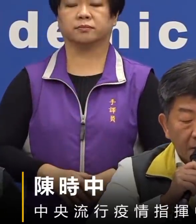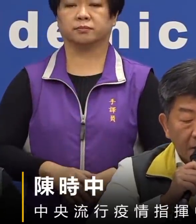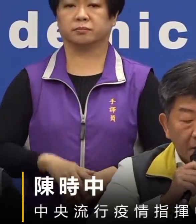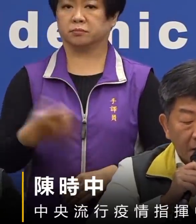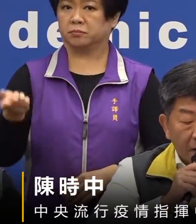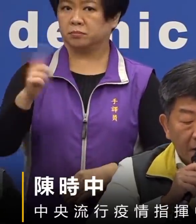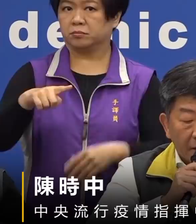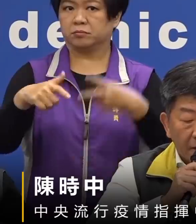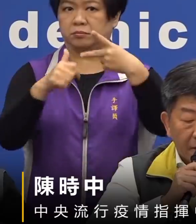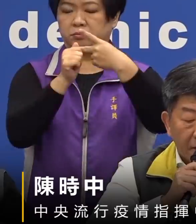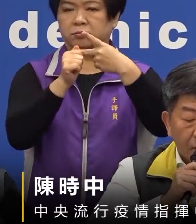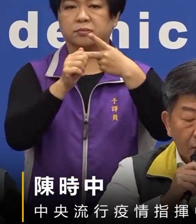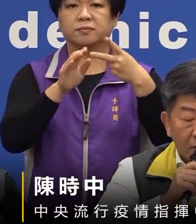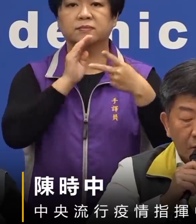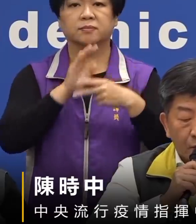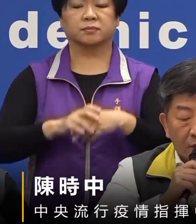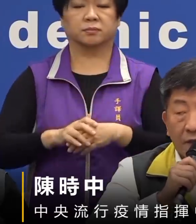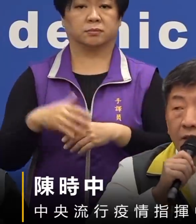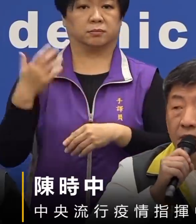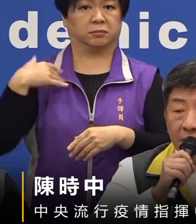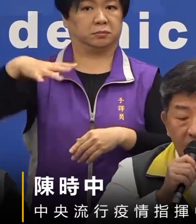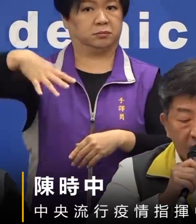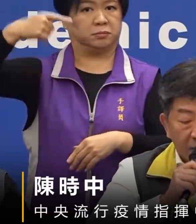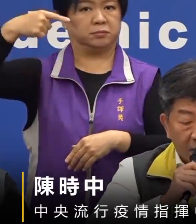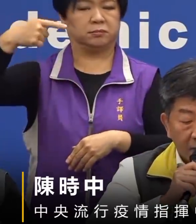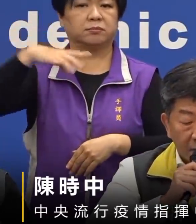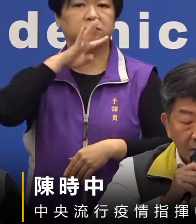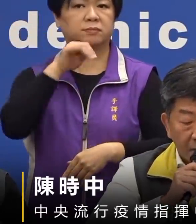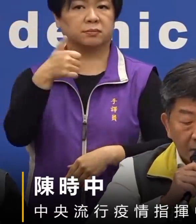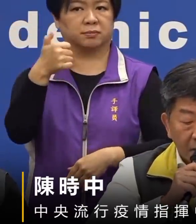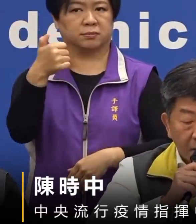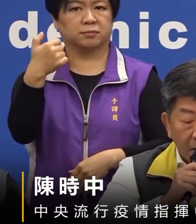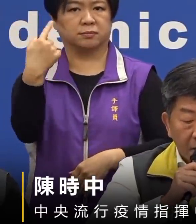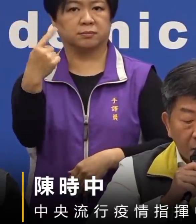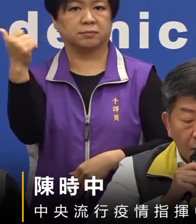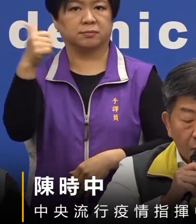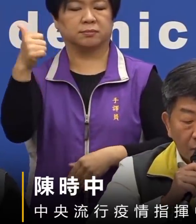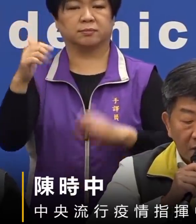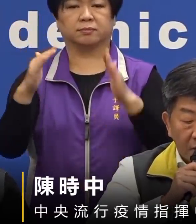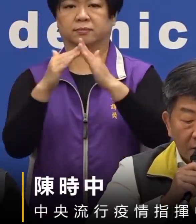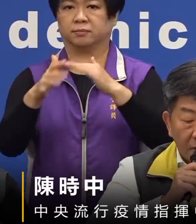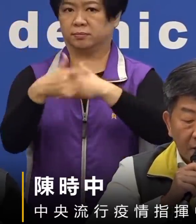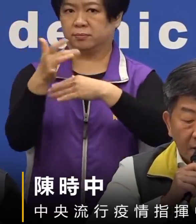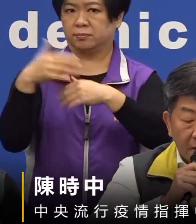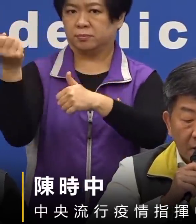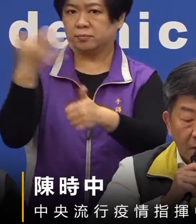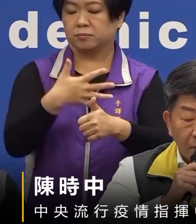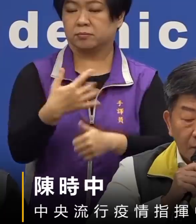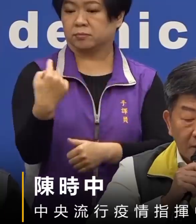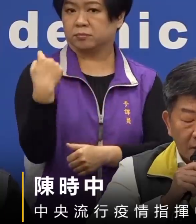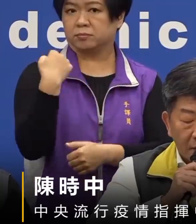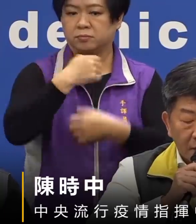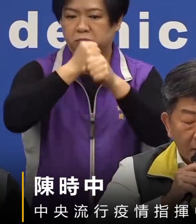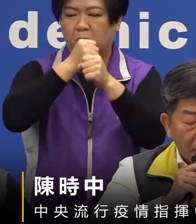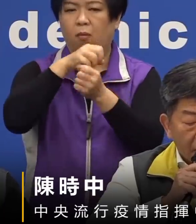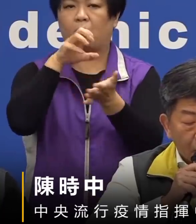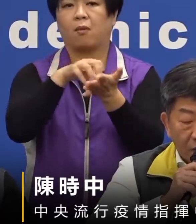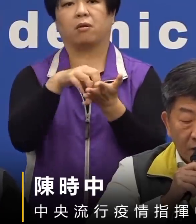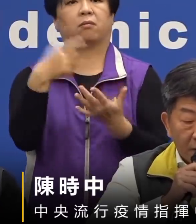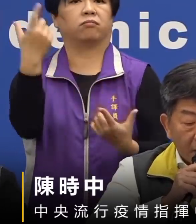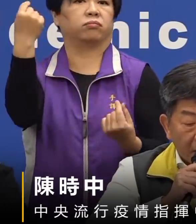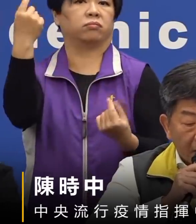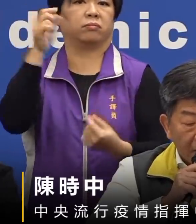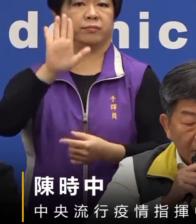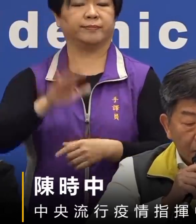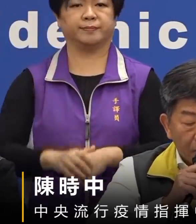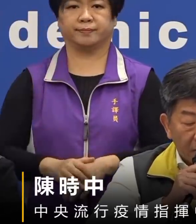二例为第一例之51岁的男性家人，于昨日采检后确诊，目